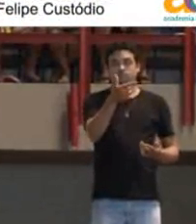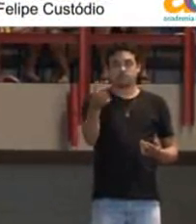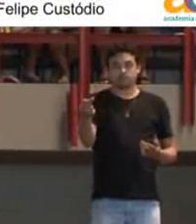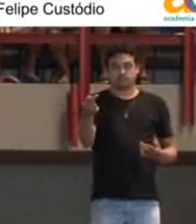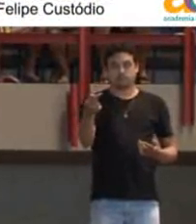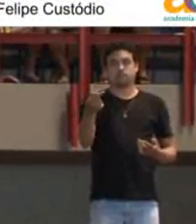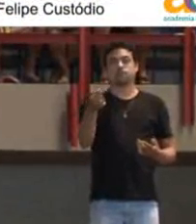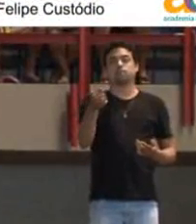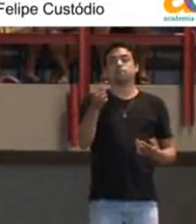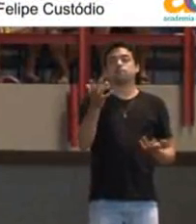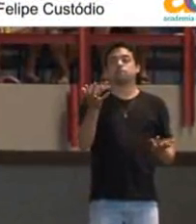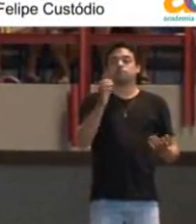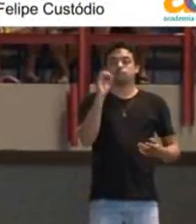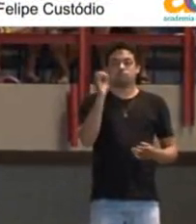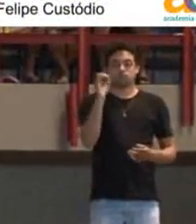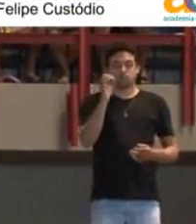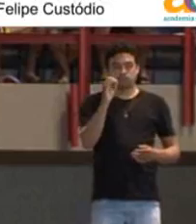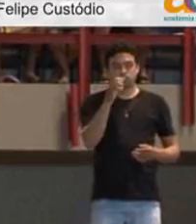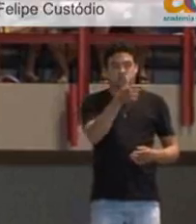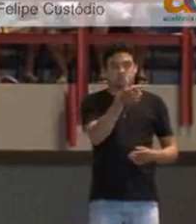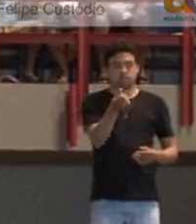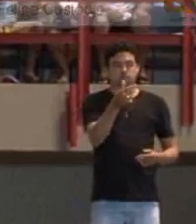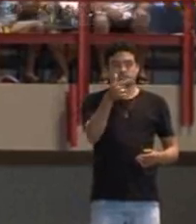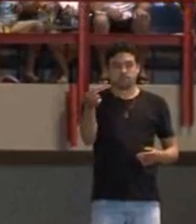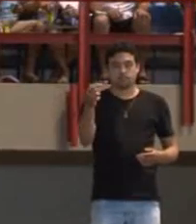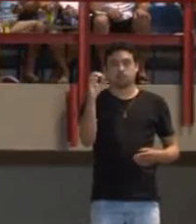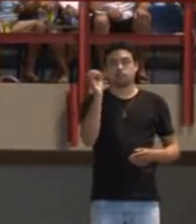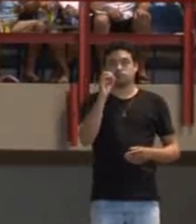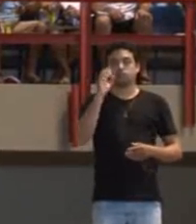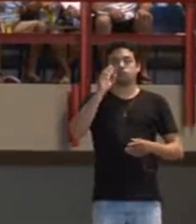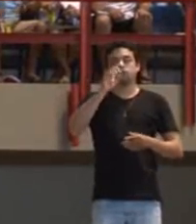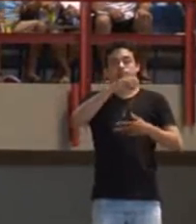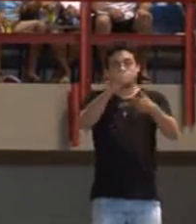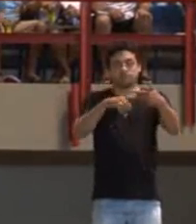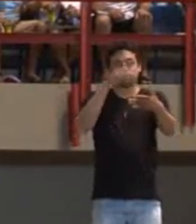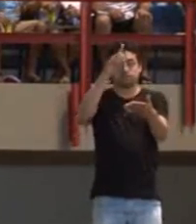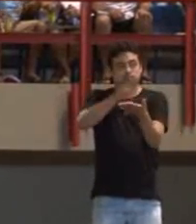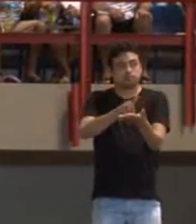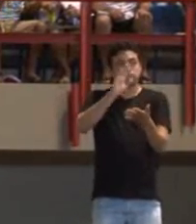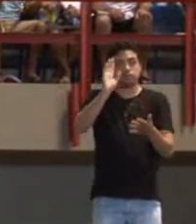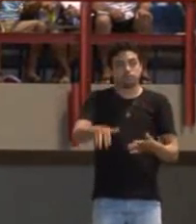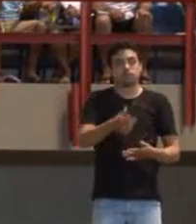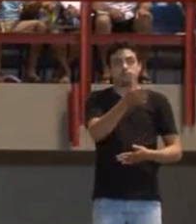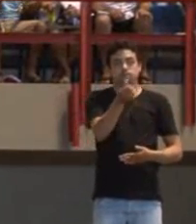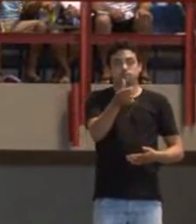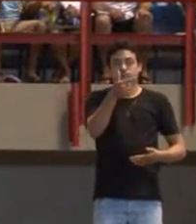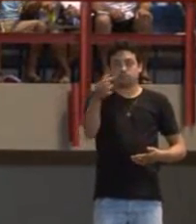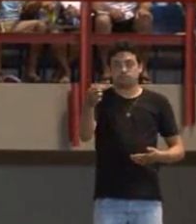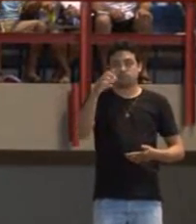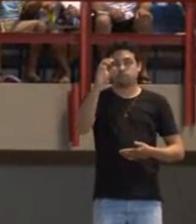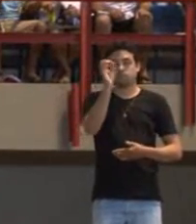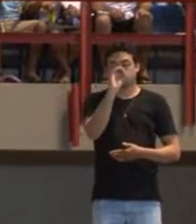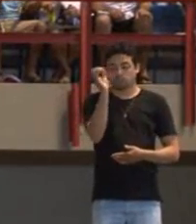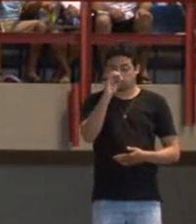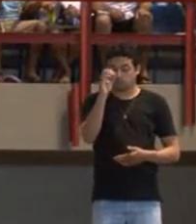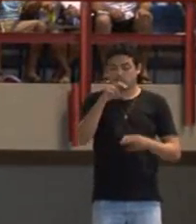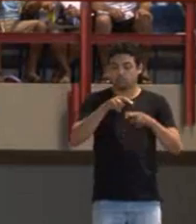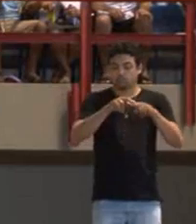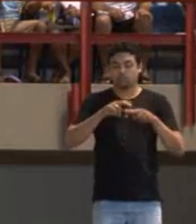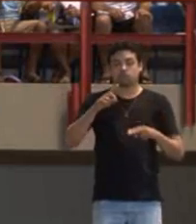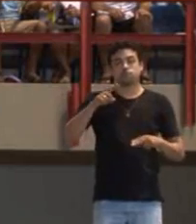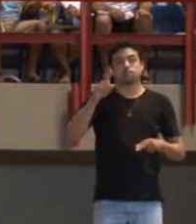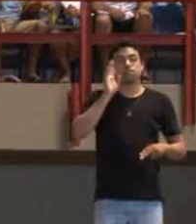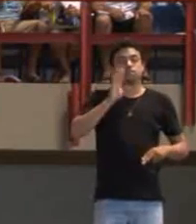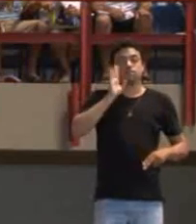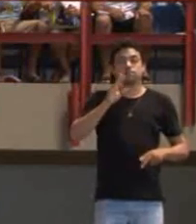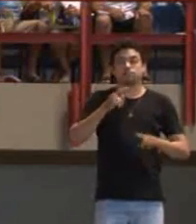27 de outubro, não é isso? Nosso Enem já está marcado para os dias 26 e 27 de outubro. E é